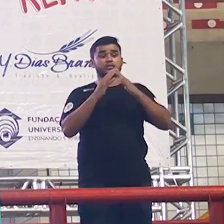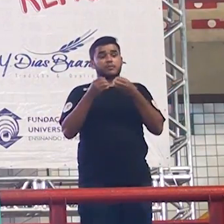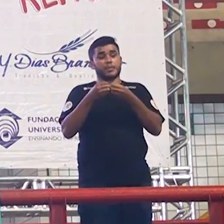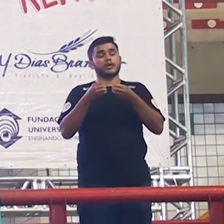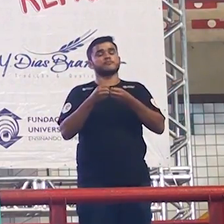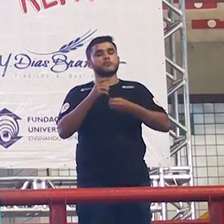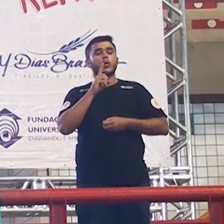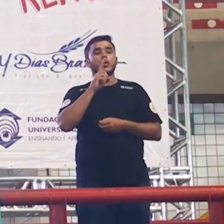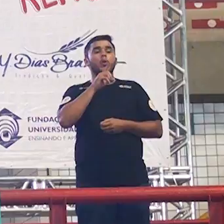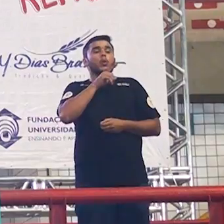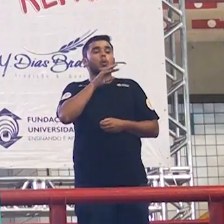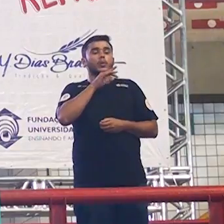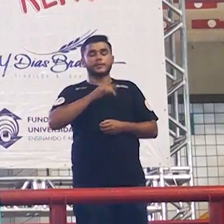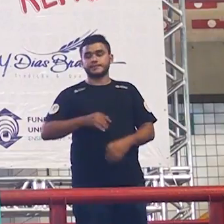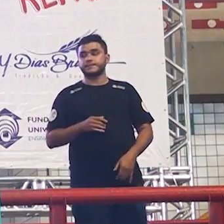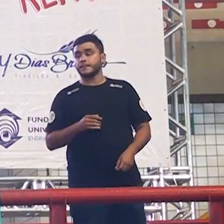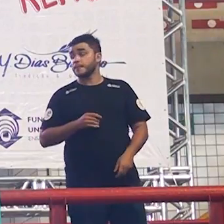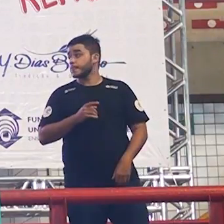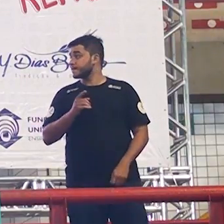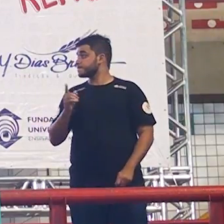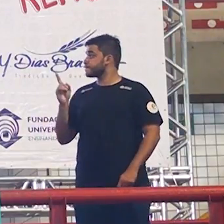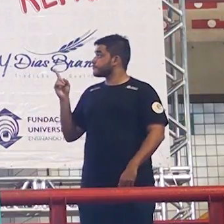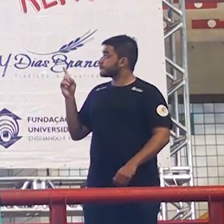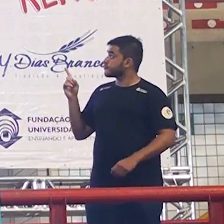coisa: quando